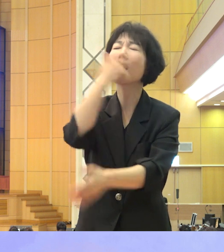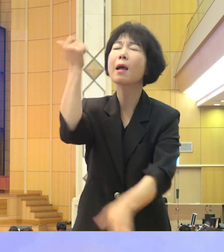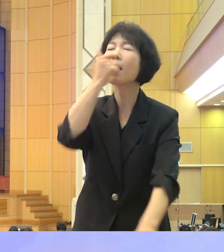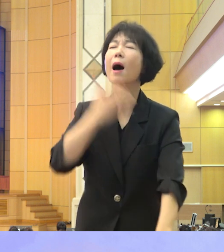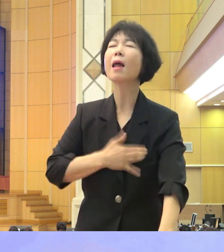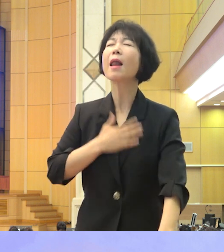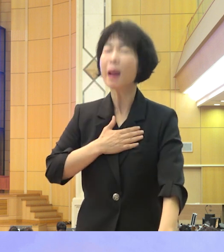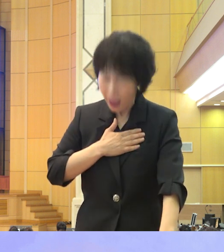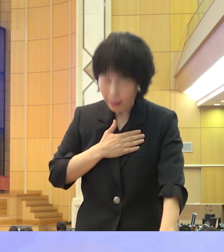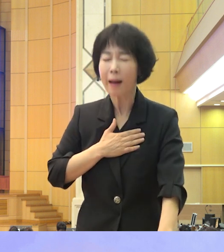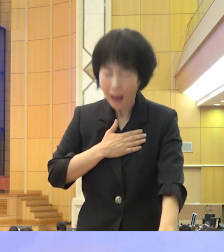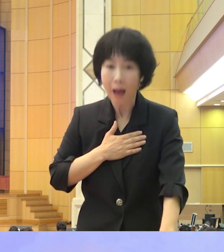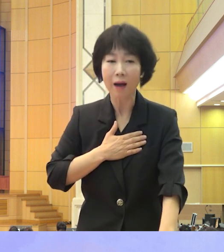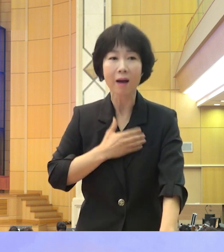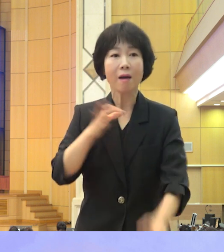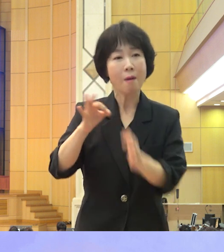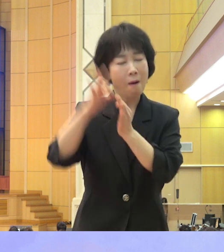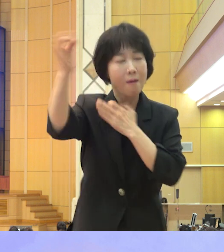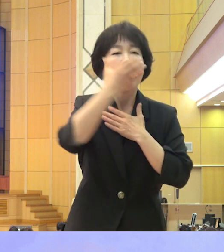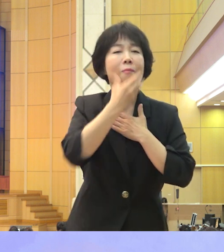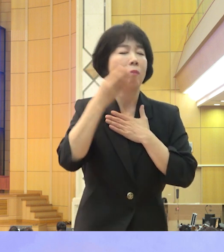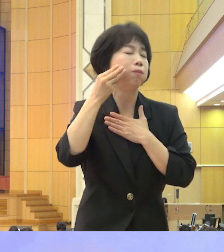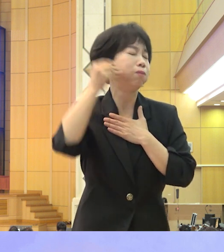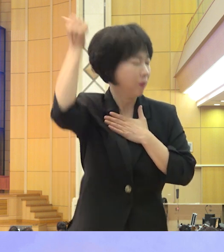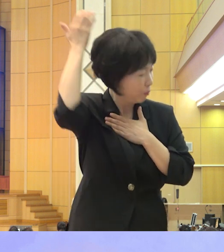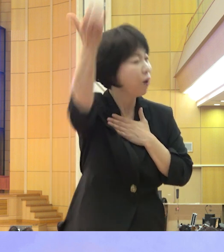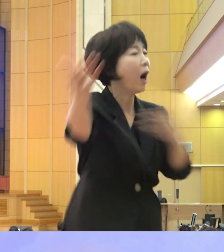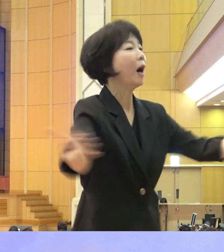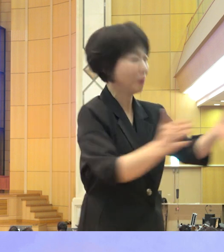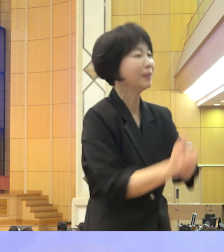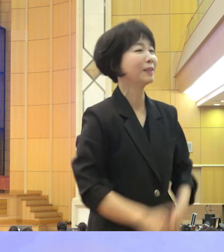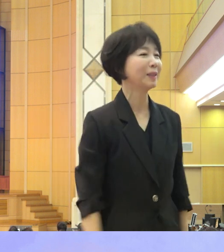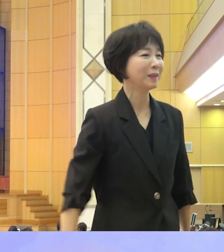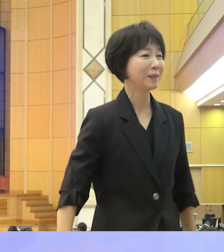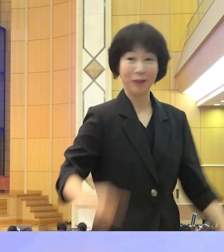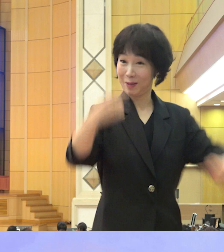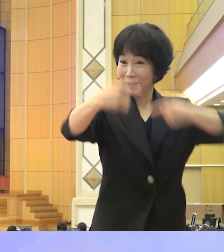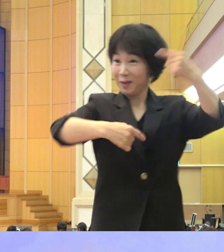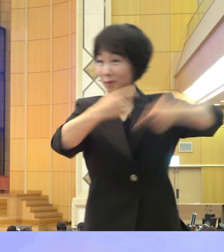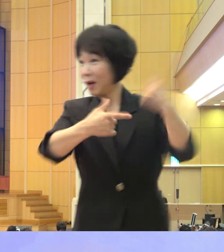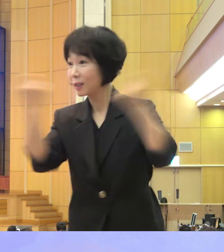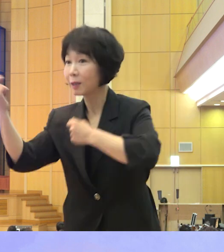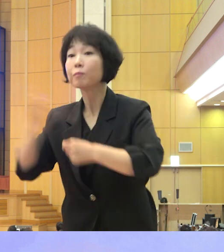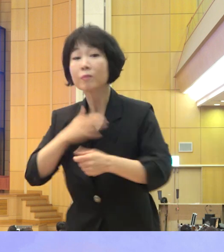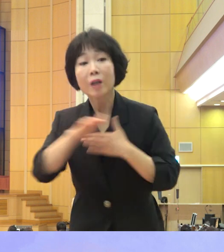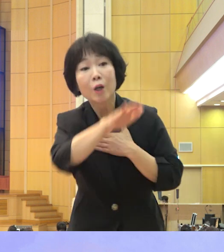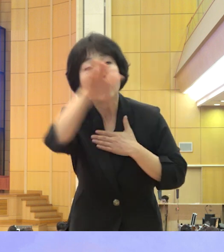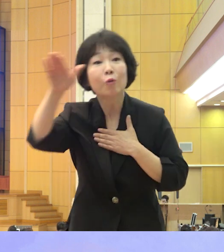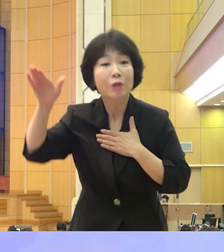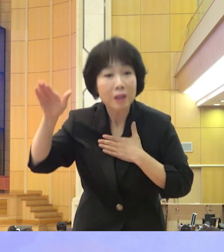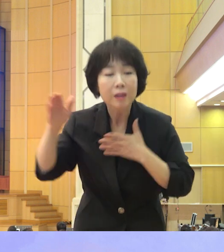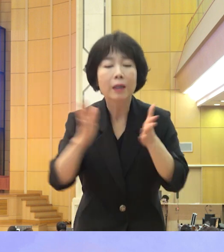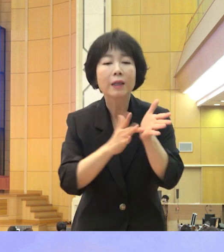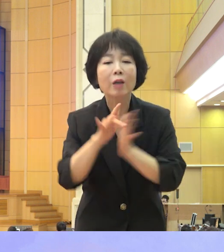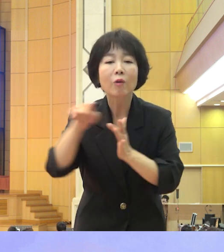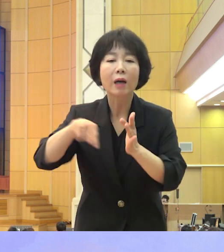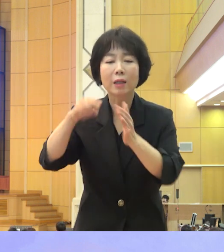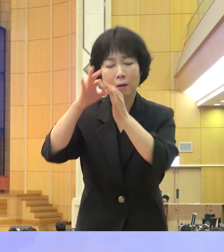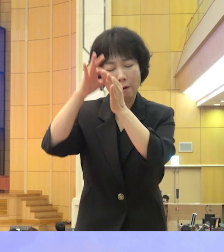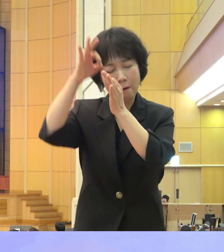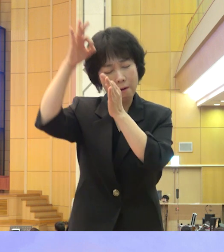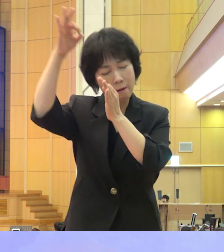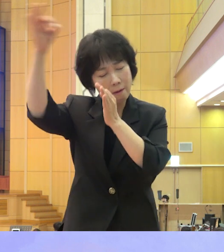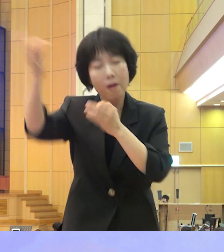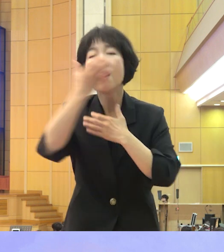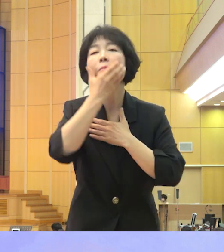인생이 영원히 복 있는 사람입니다. 옆에 분들에게 인사하겠습니다. 우리는 주 안에서 영원히 복 있는 사람입니다.